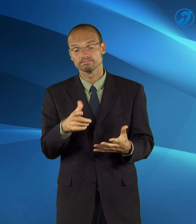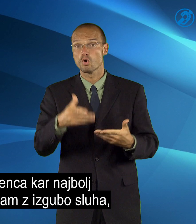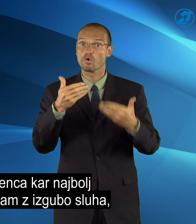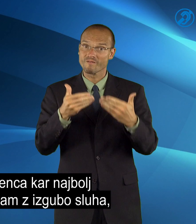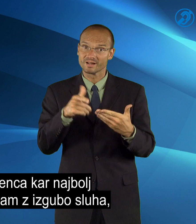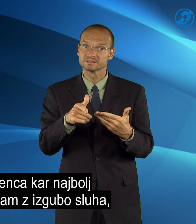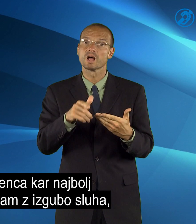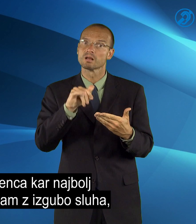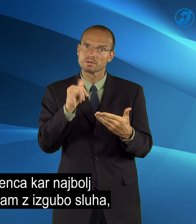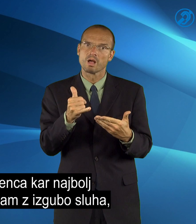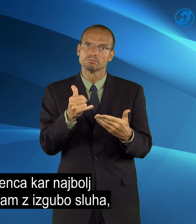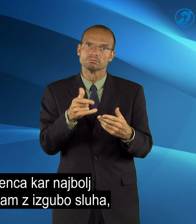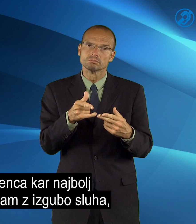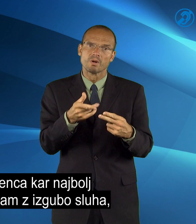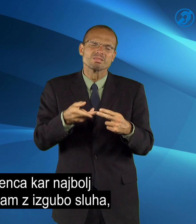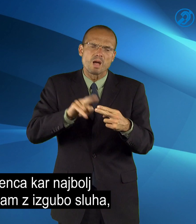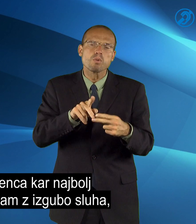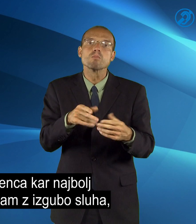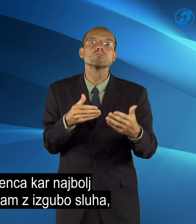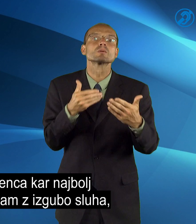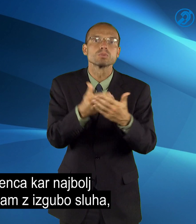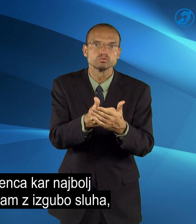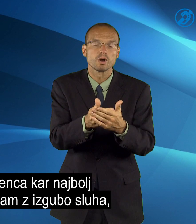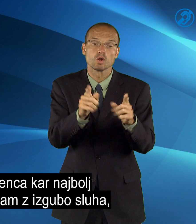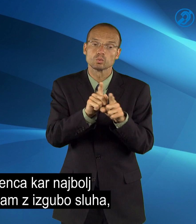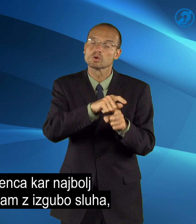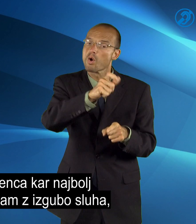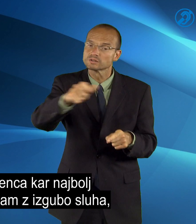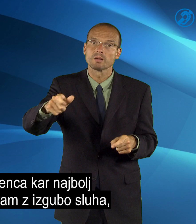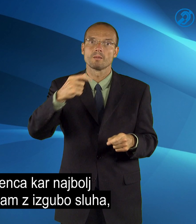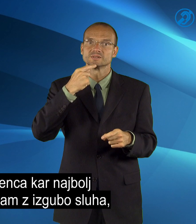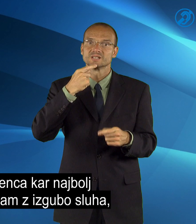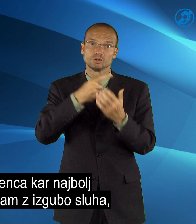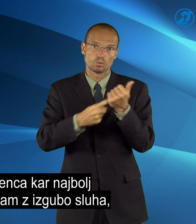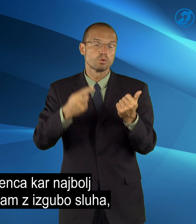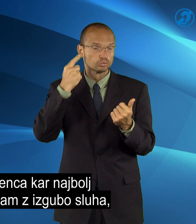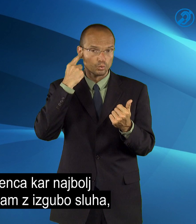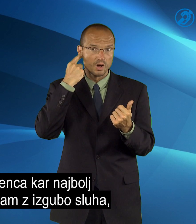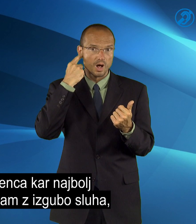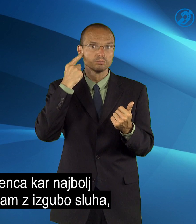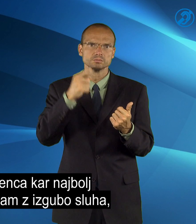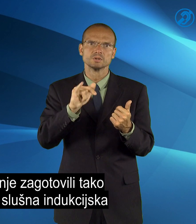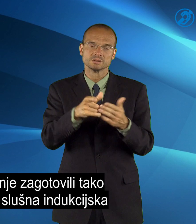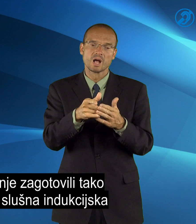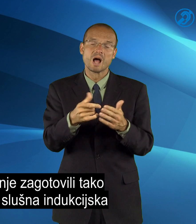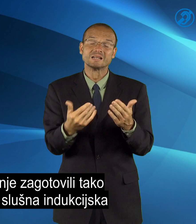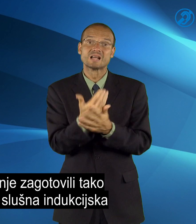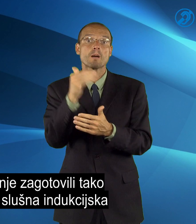Da se je konferenca kar najbolj približala tudi osebam z izgubo sluha, sta se za poslušanje zagotovili tako pisna podpora